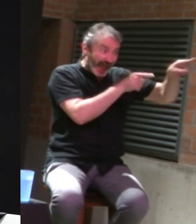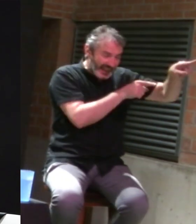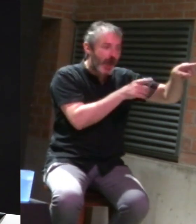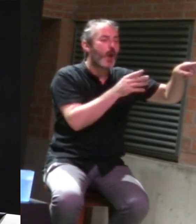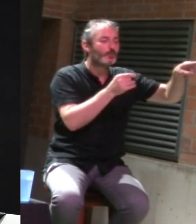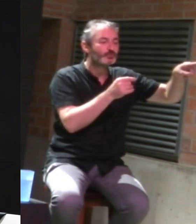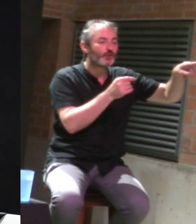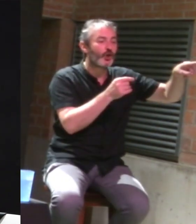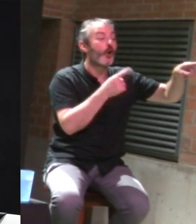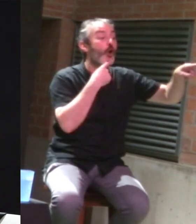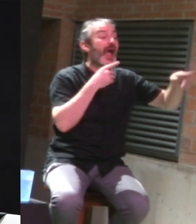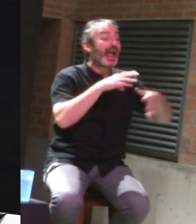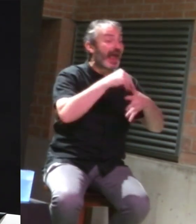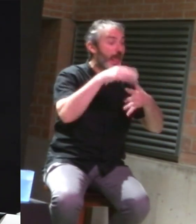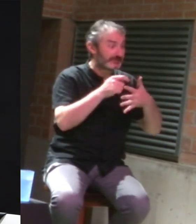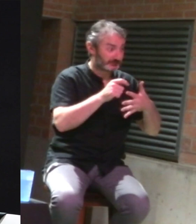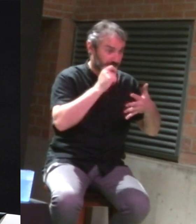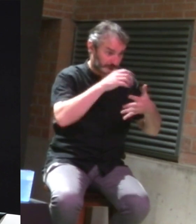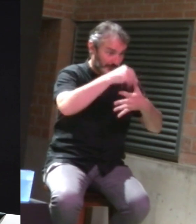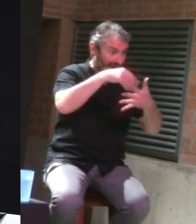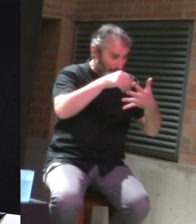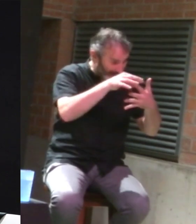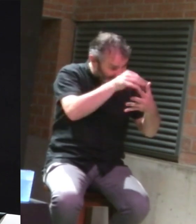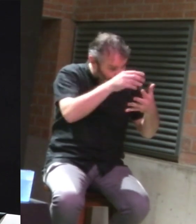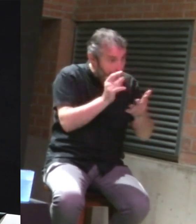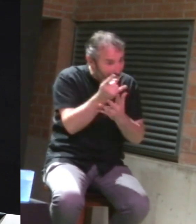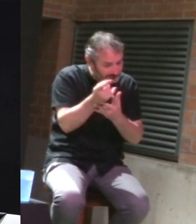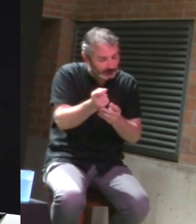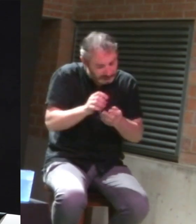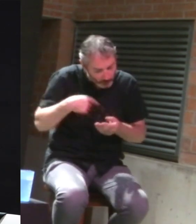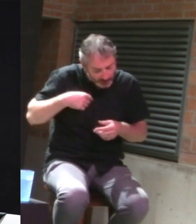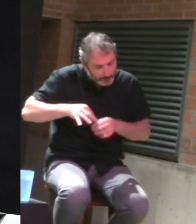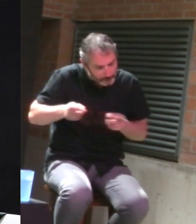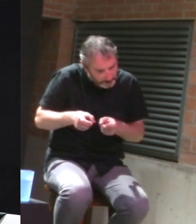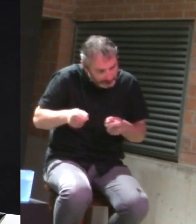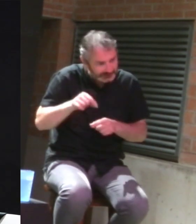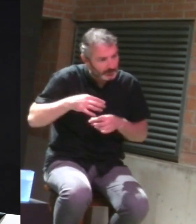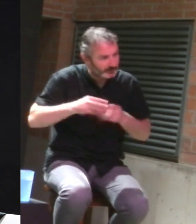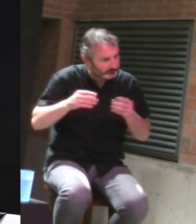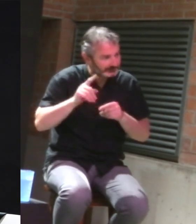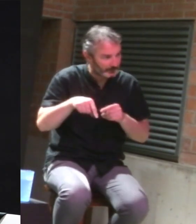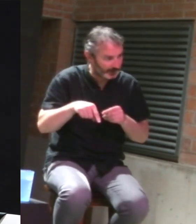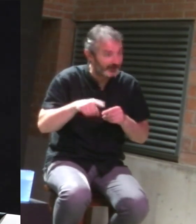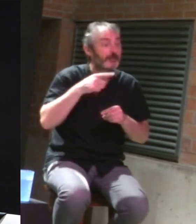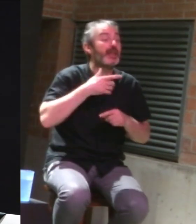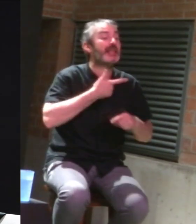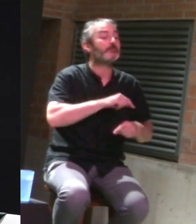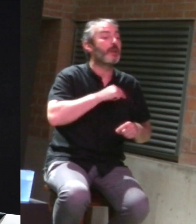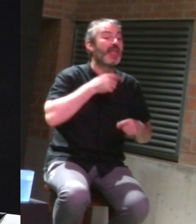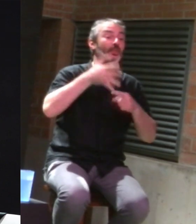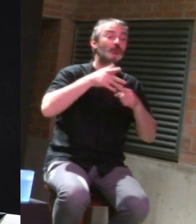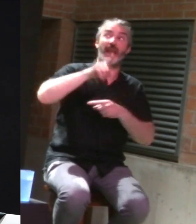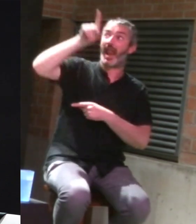s'elaboraven derivats del cànem. I tot això, totes aquestes fàbriques enormes, com l'Espanya Industrial, que teníem aquí darrere, doncs